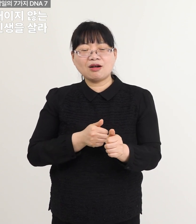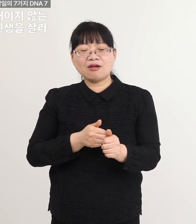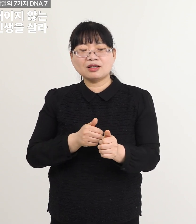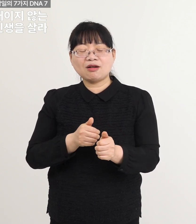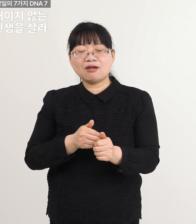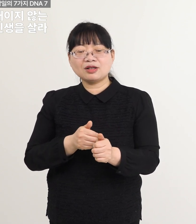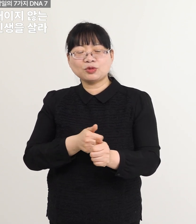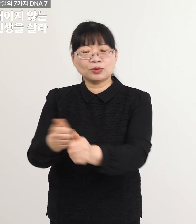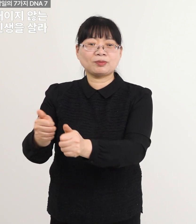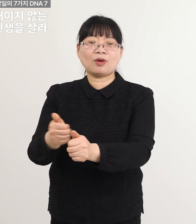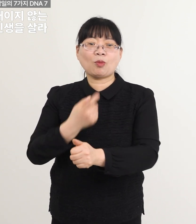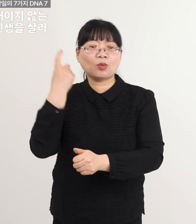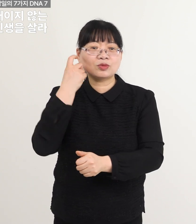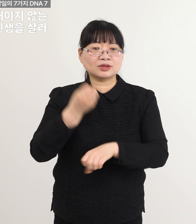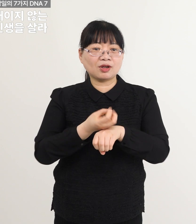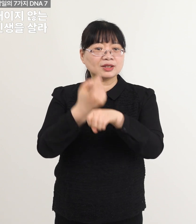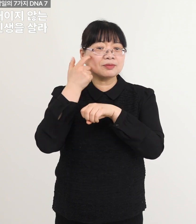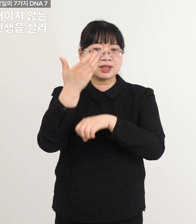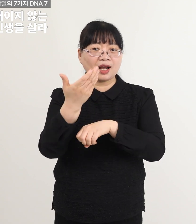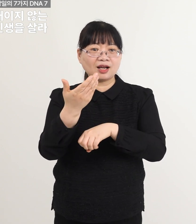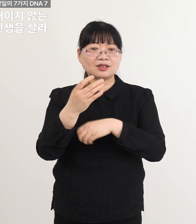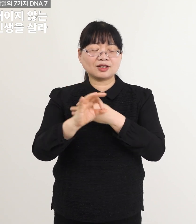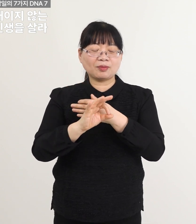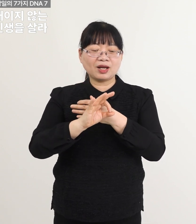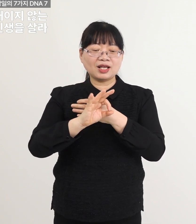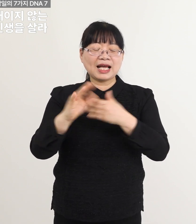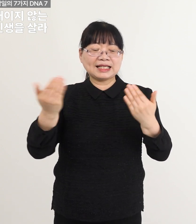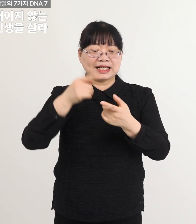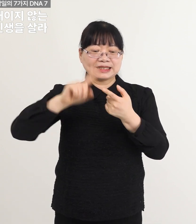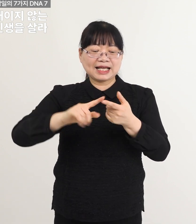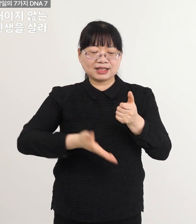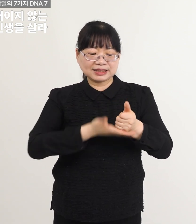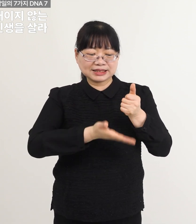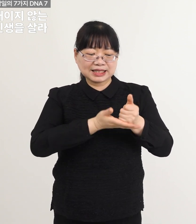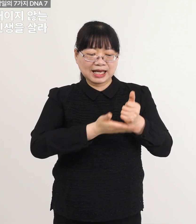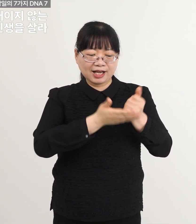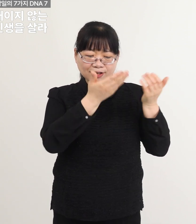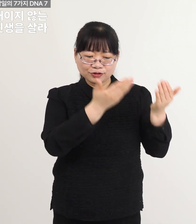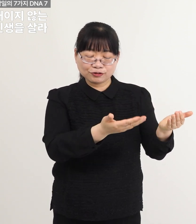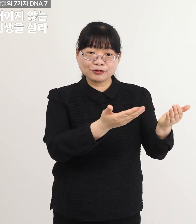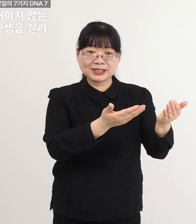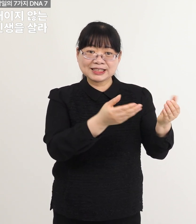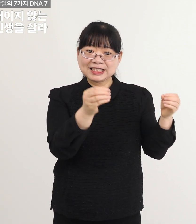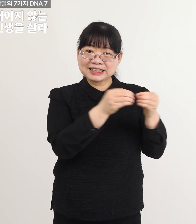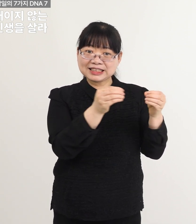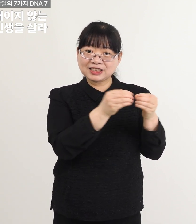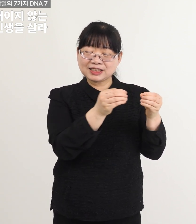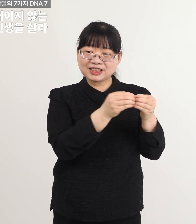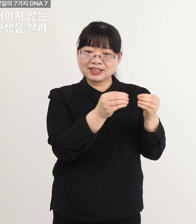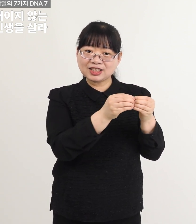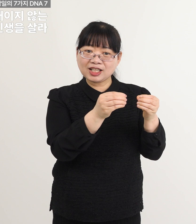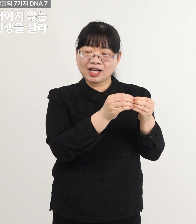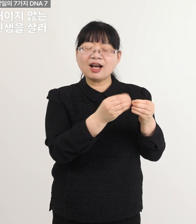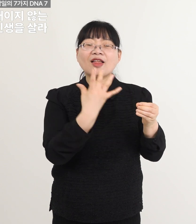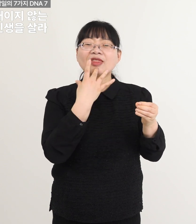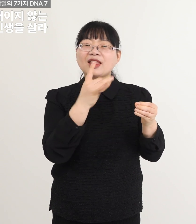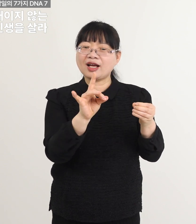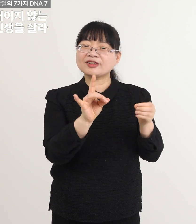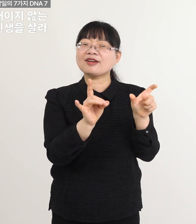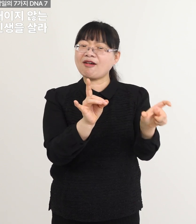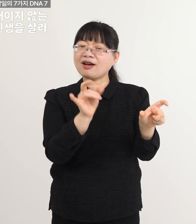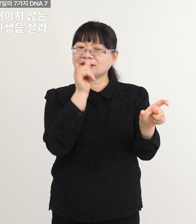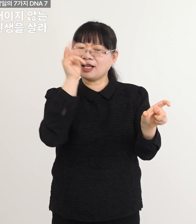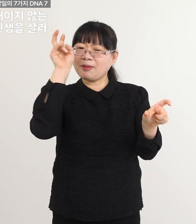한 장 정도라도 좀 그의 업적에 대해서 치하하는, 격려하는 글들이 당연히